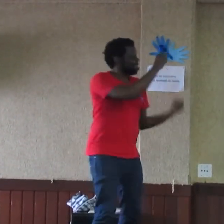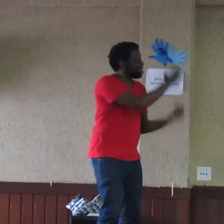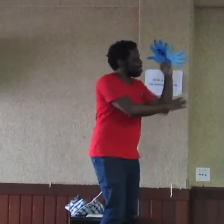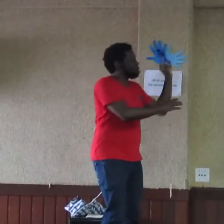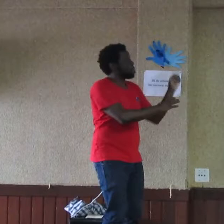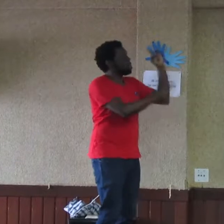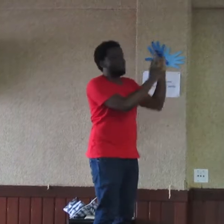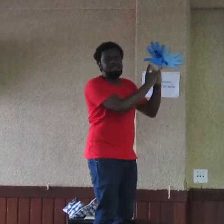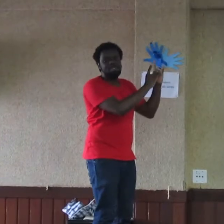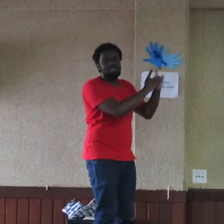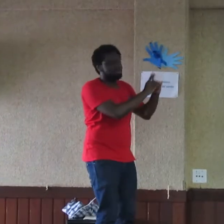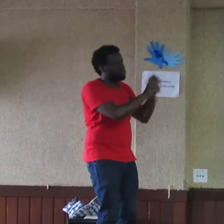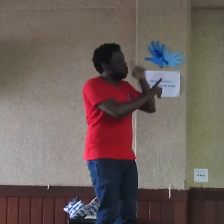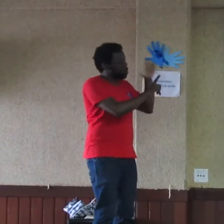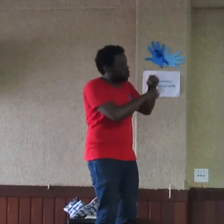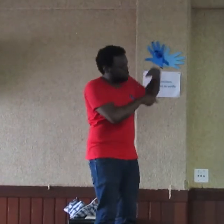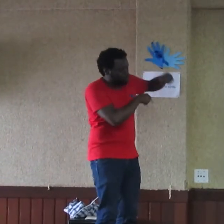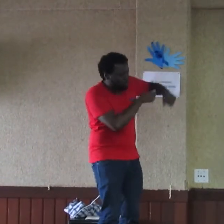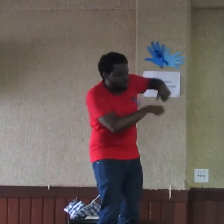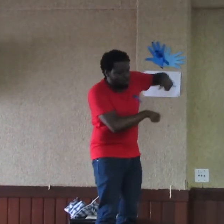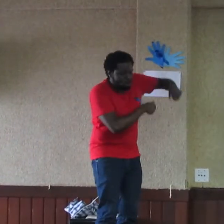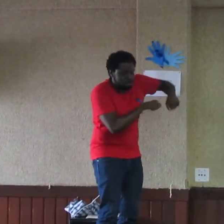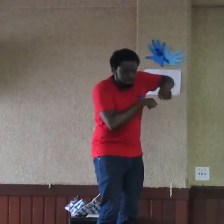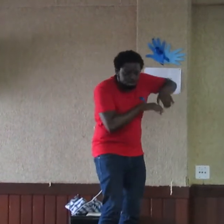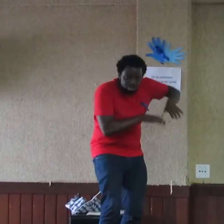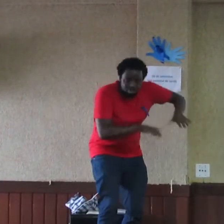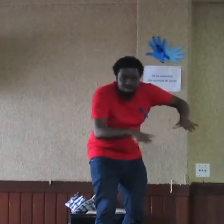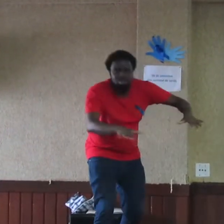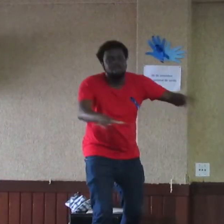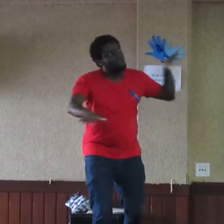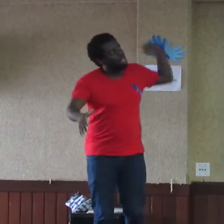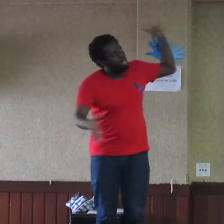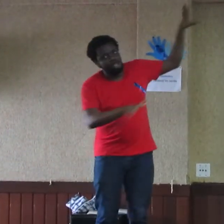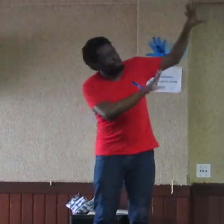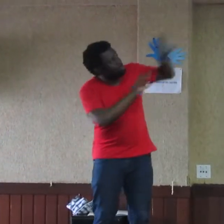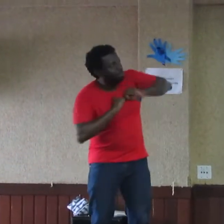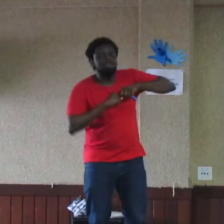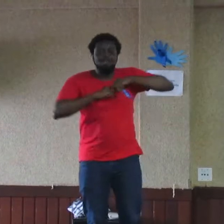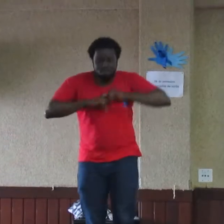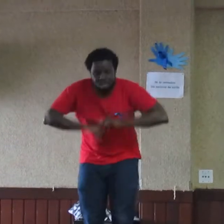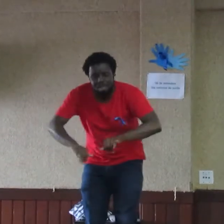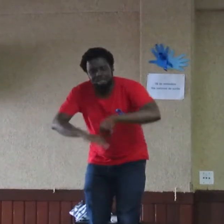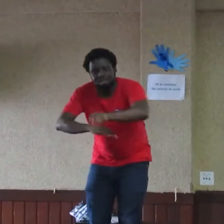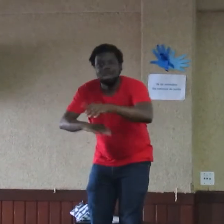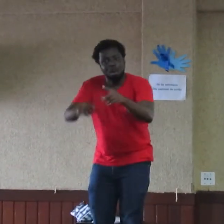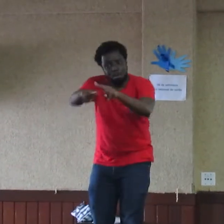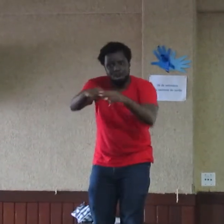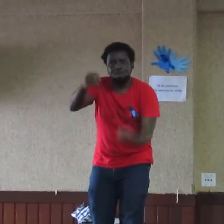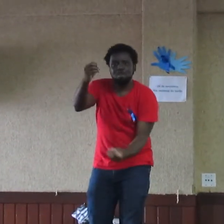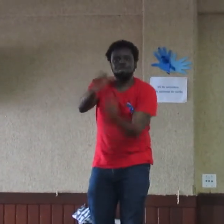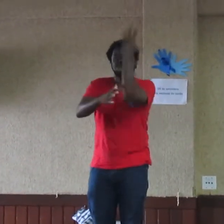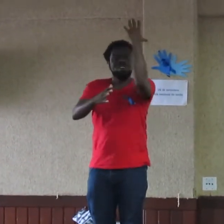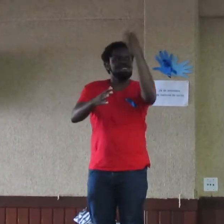que a coordenação, que os alunos saibam a língua de sinais. Então, muitas escolas têm os professores surdos ensinando